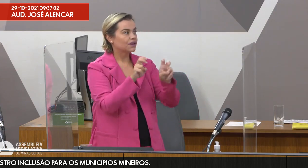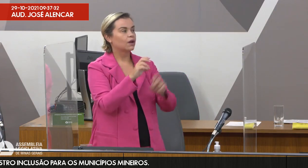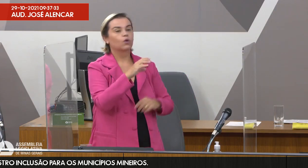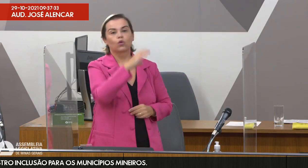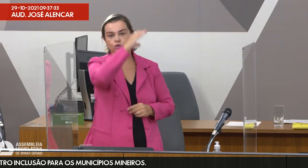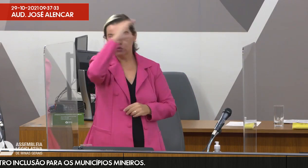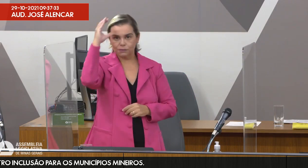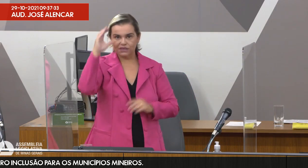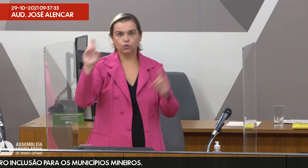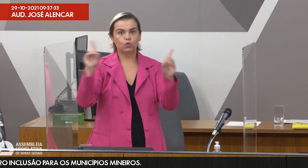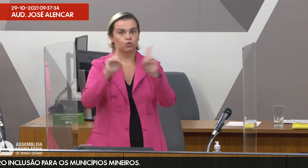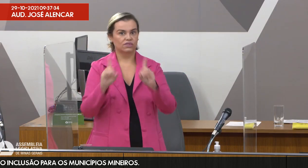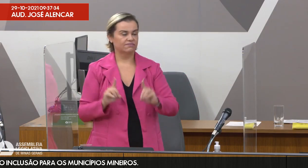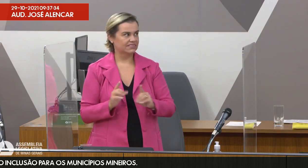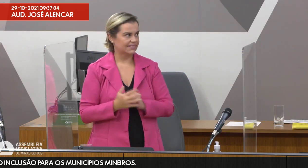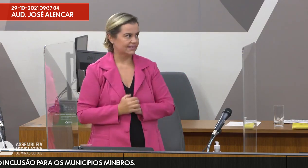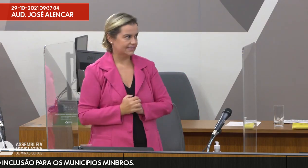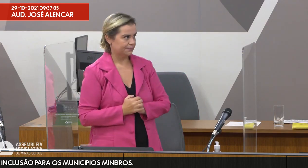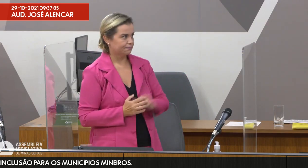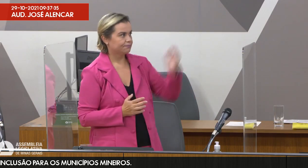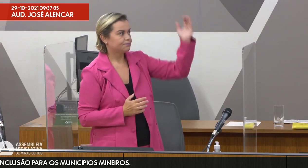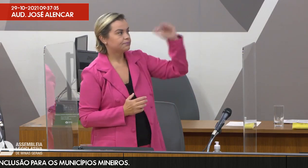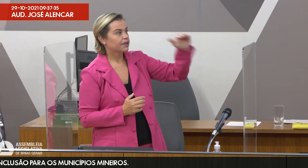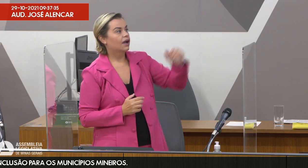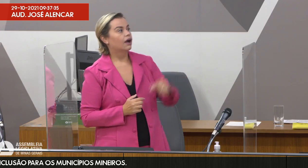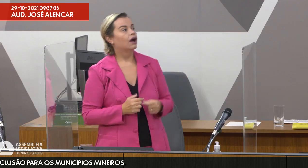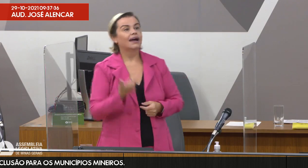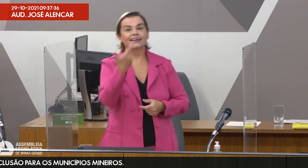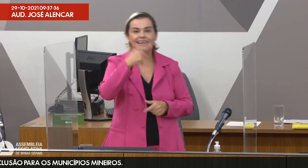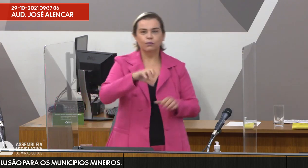sobre os Consumidores com Deficiência.